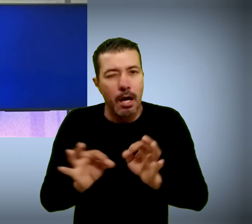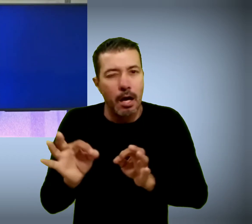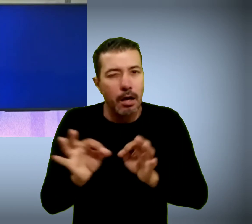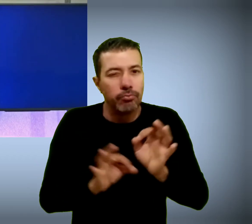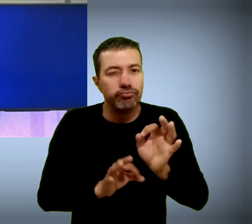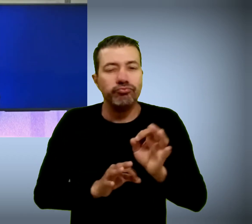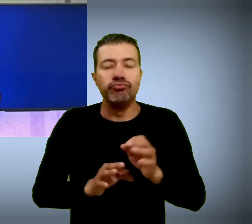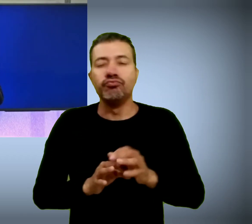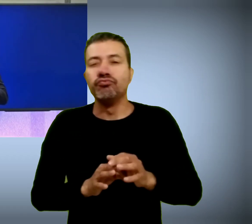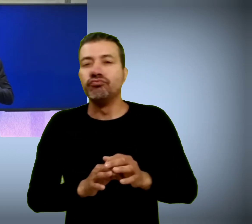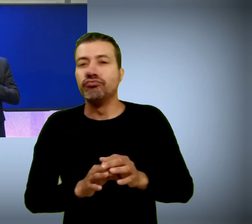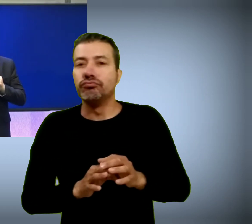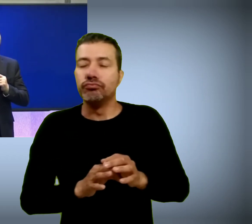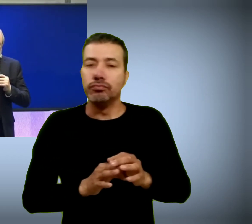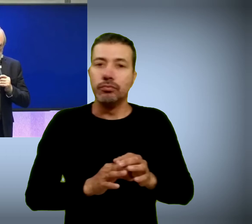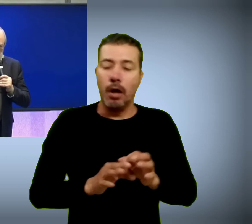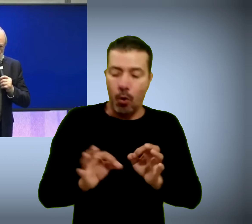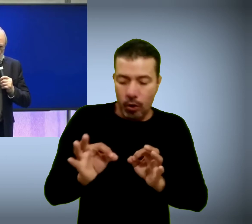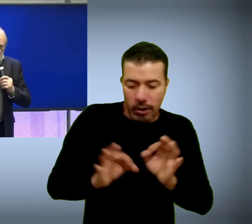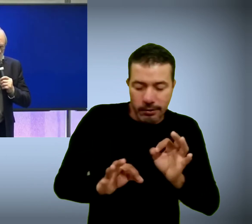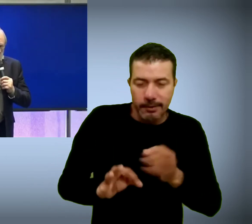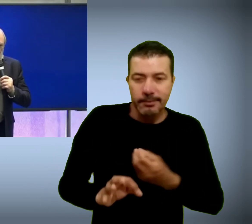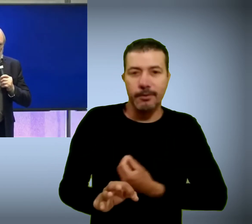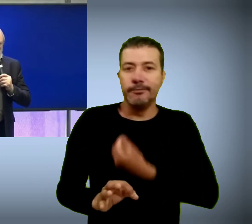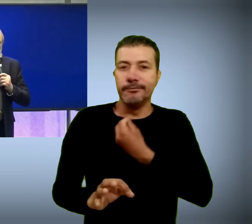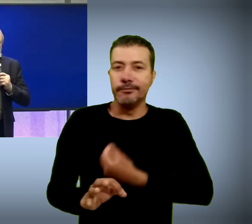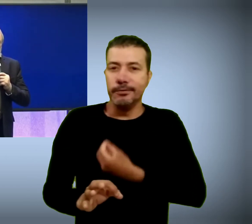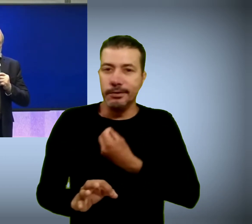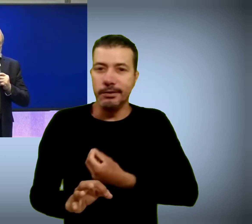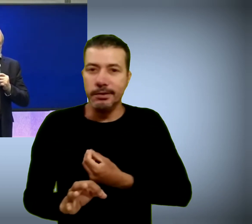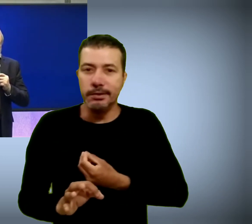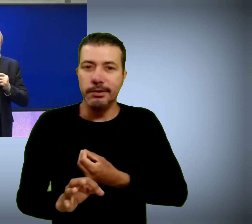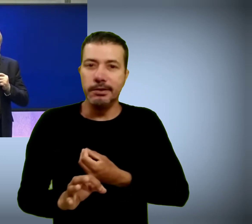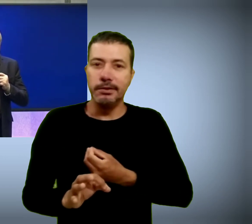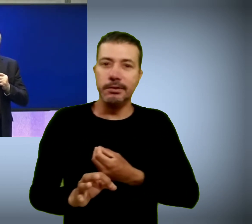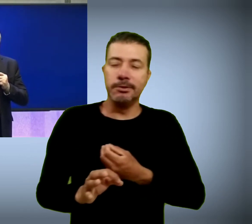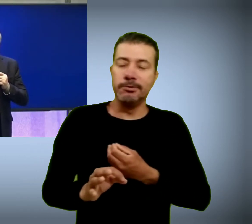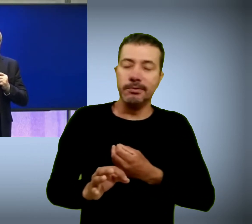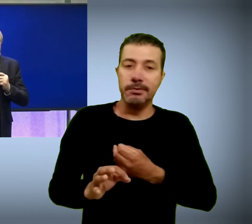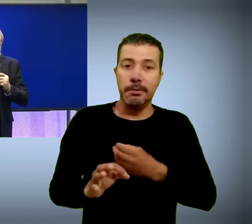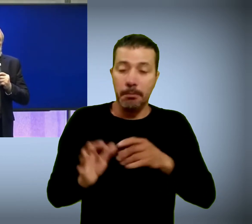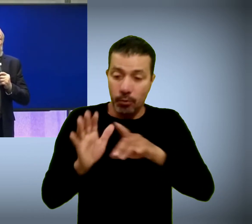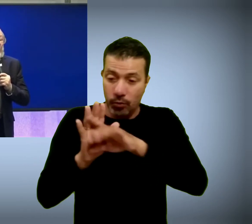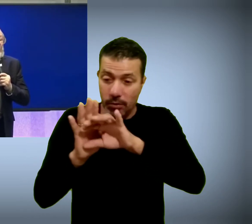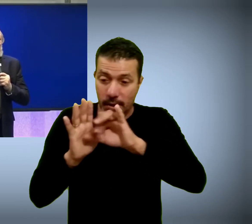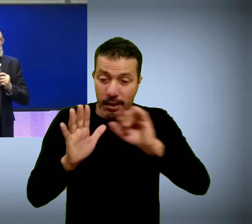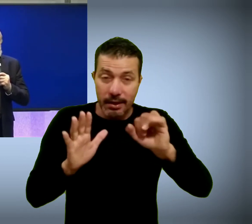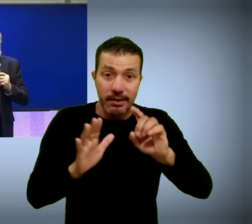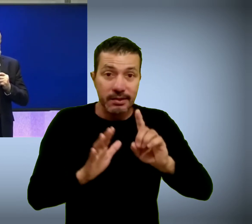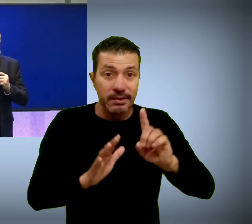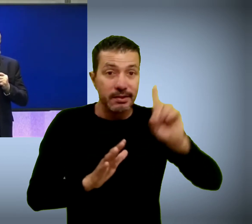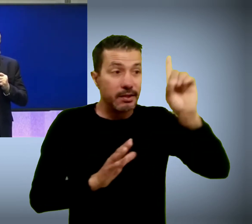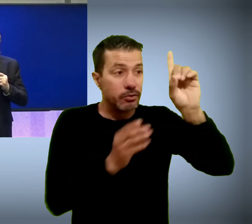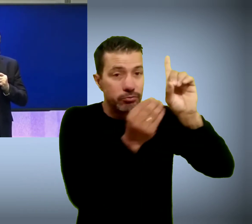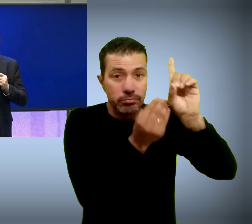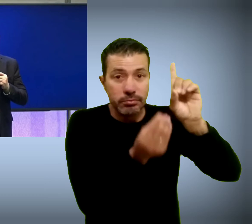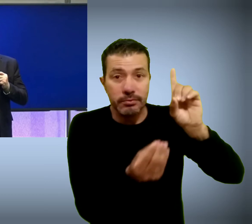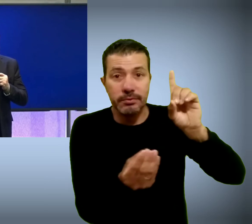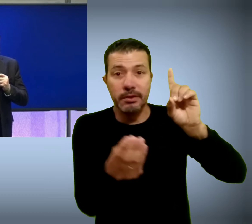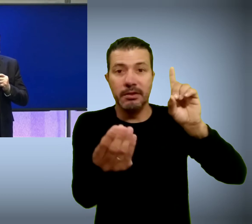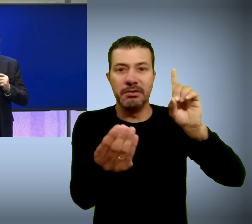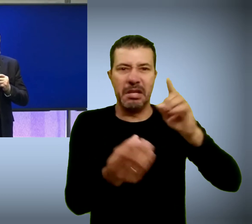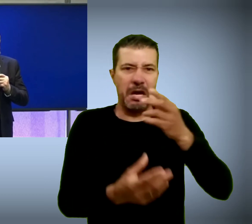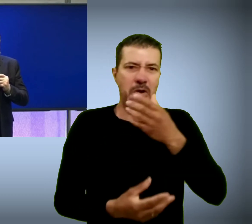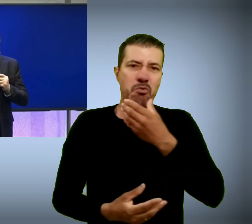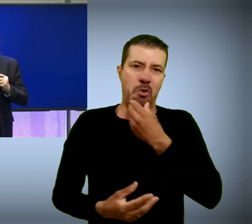nossa vida seja uma vida de organização, uma vida ordenada por leis que Ele concebeu, não